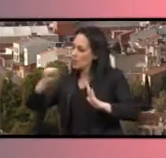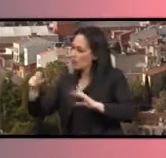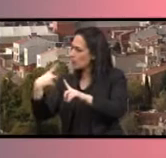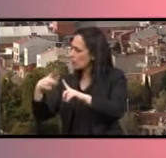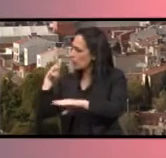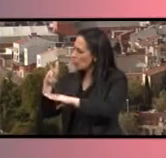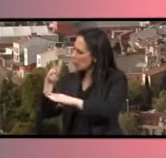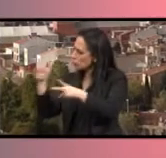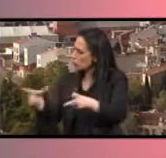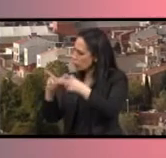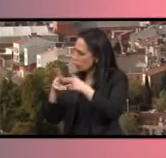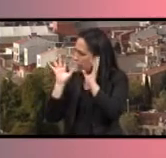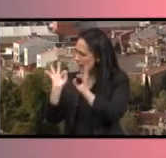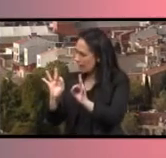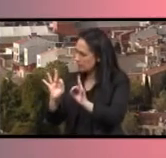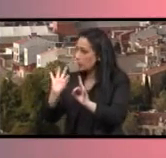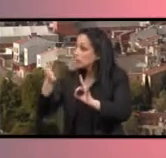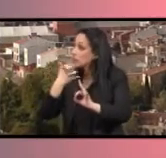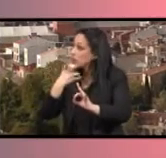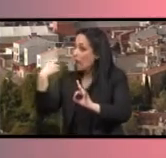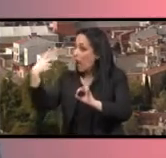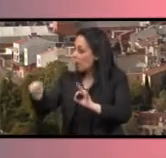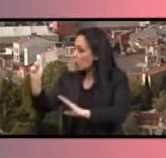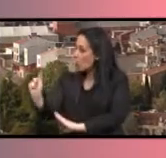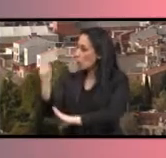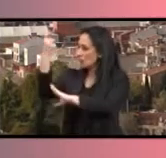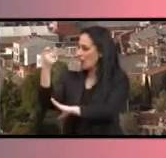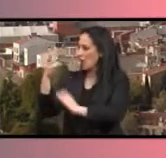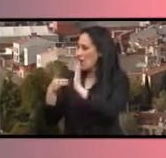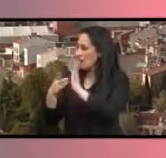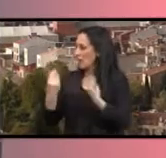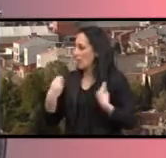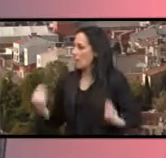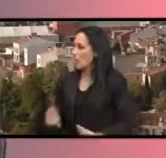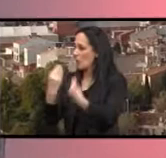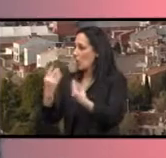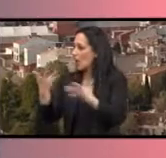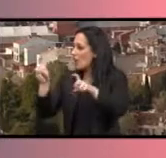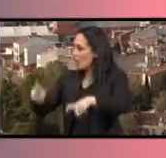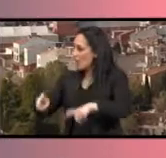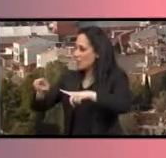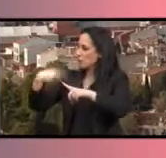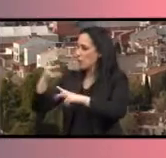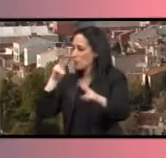social i que moltes persones tindrien millor qualitat de vida. Anem a fer una petita pausa i tornem a estar amb tots vosaltres. Gràcies.